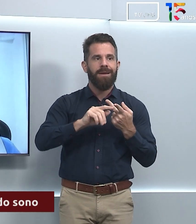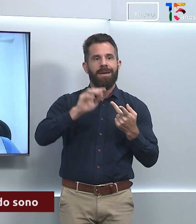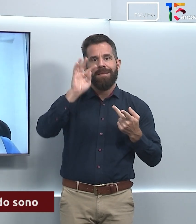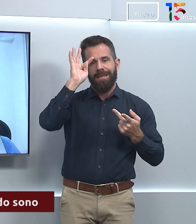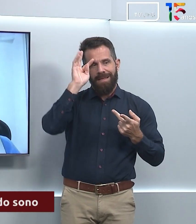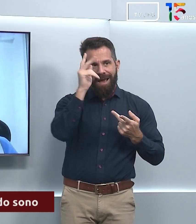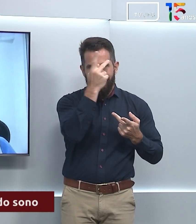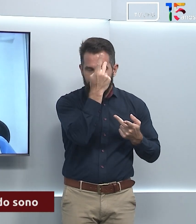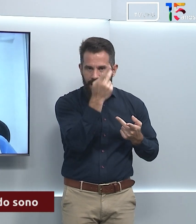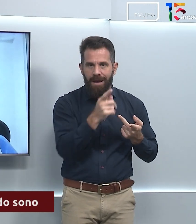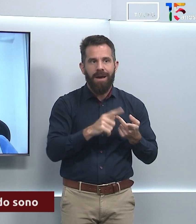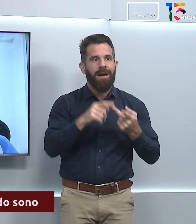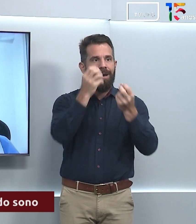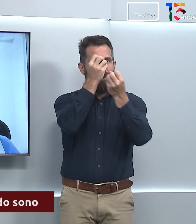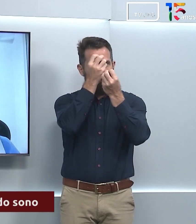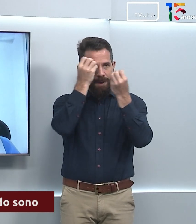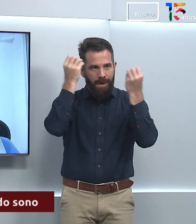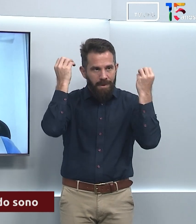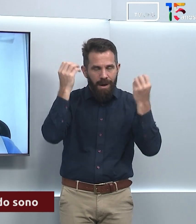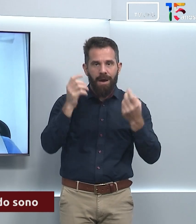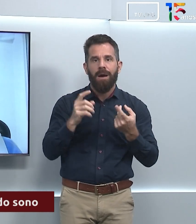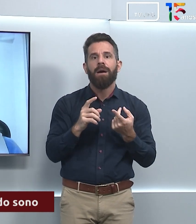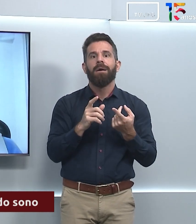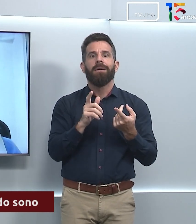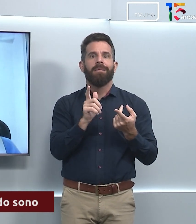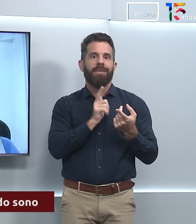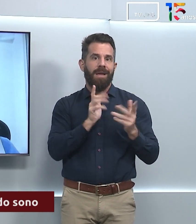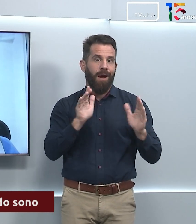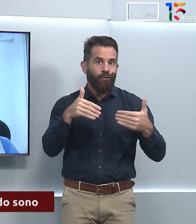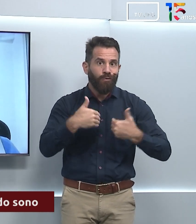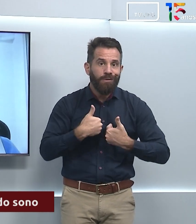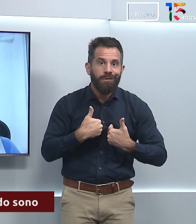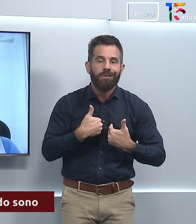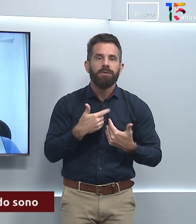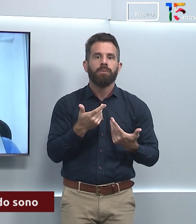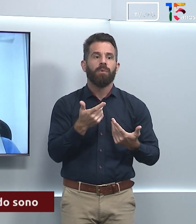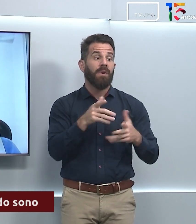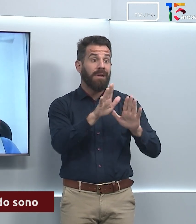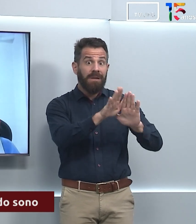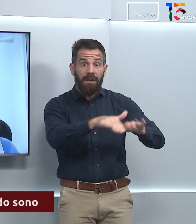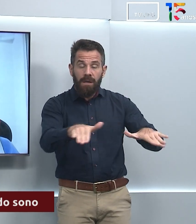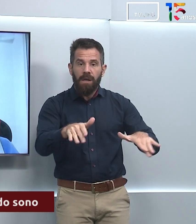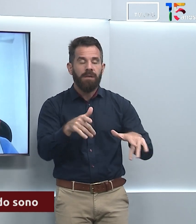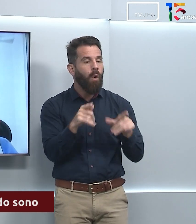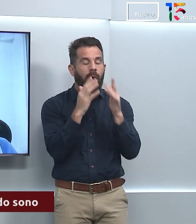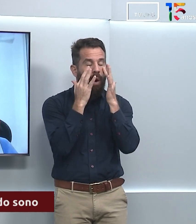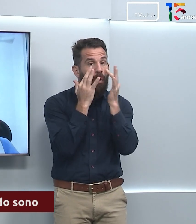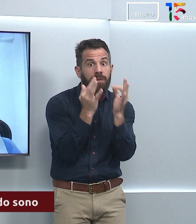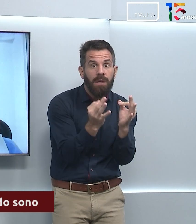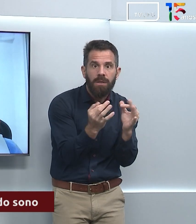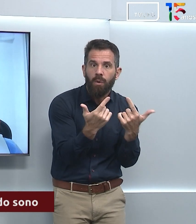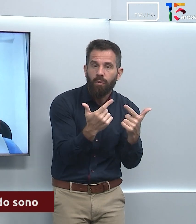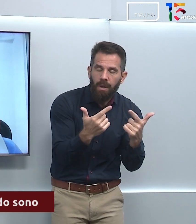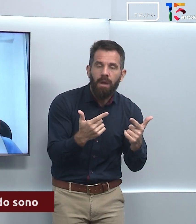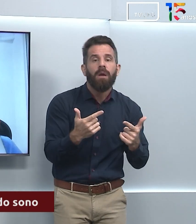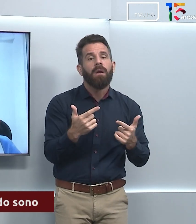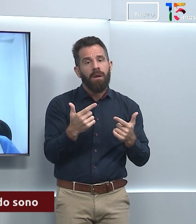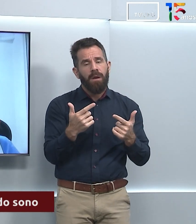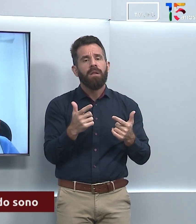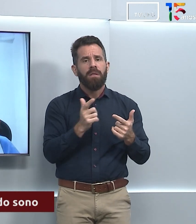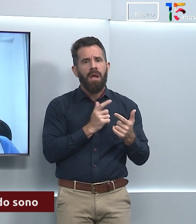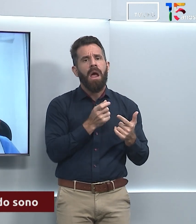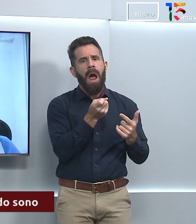é o transtorno do espectro autista, as crianças que têm dificuldade de concentração também, em algumas